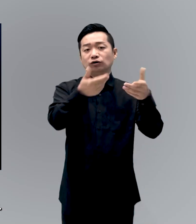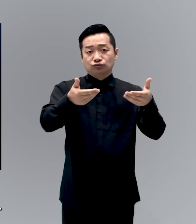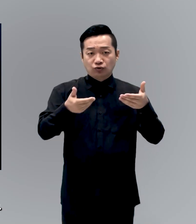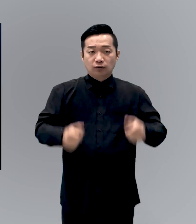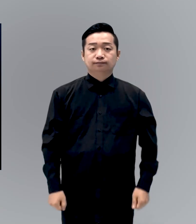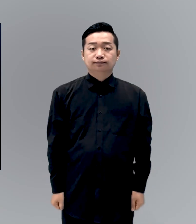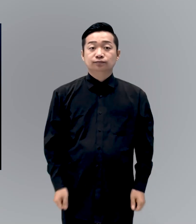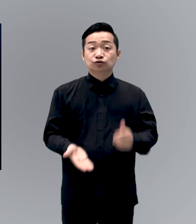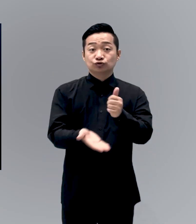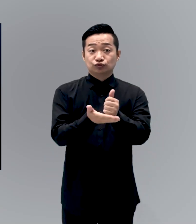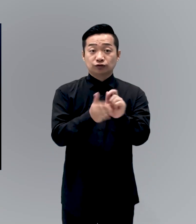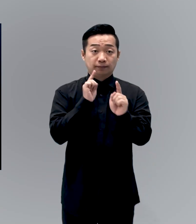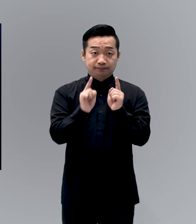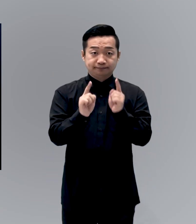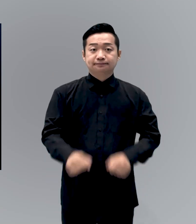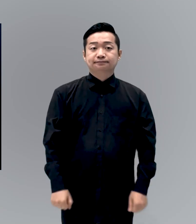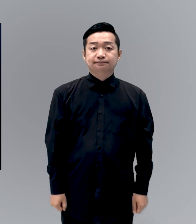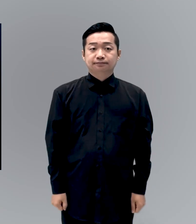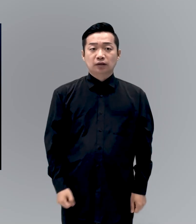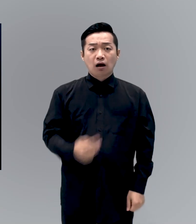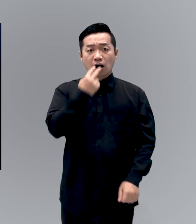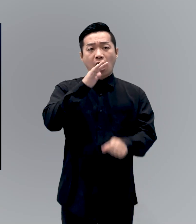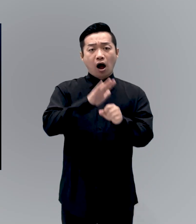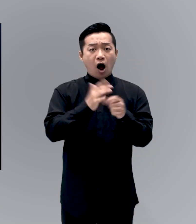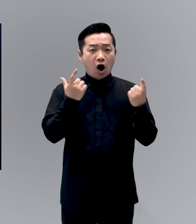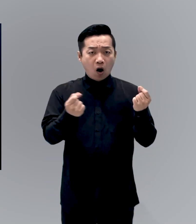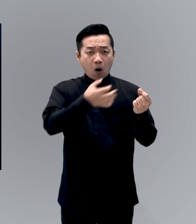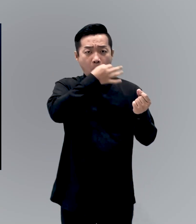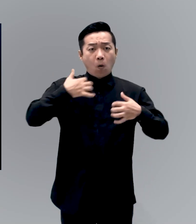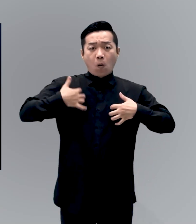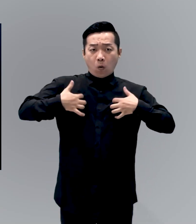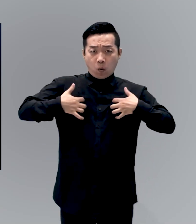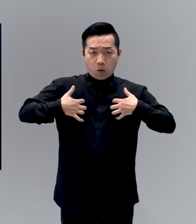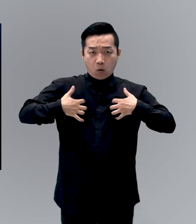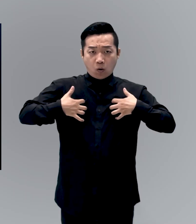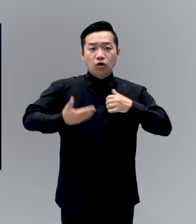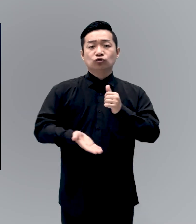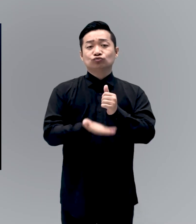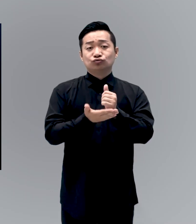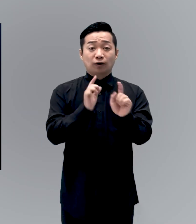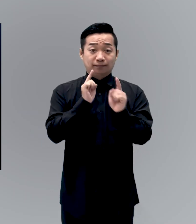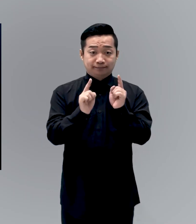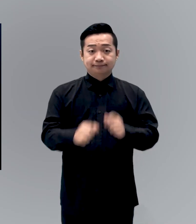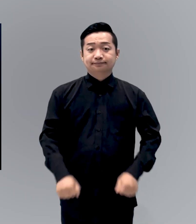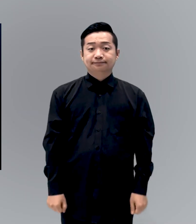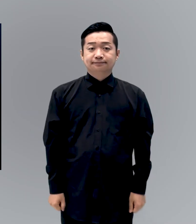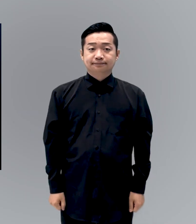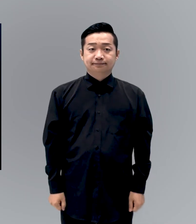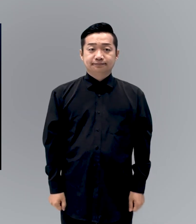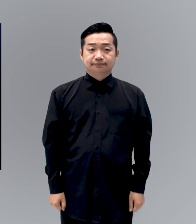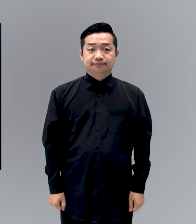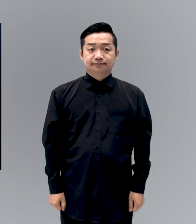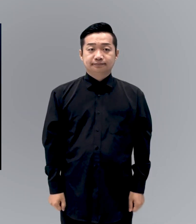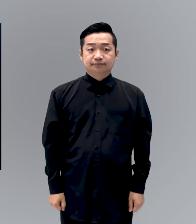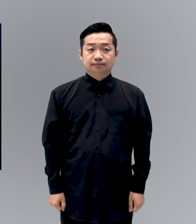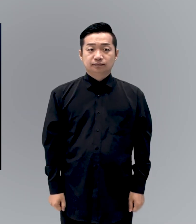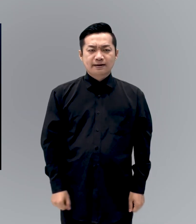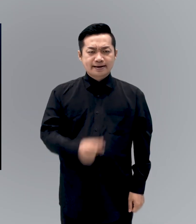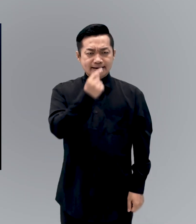나를 공격하고 헐뜯었다. 나는 영혼의 목소리를 들을 수 있는 영매 리시의 도움을 받아 내 죽음의 수사를